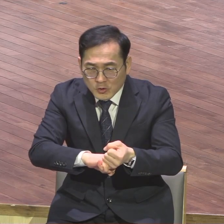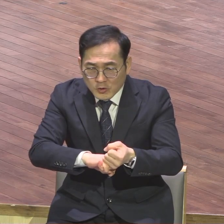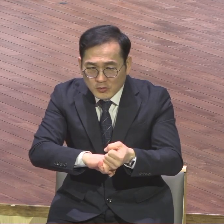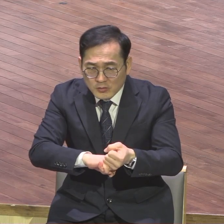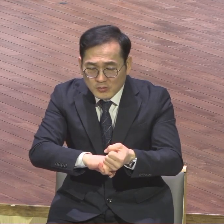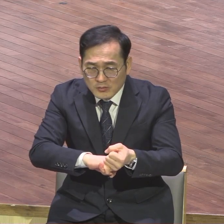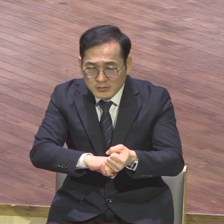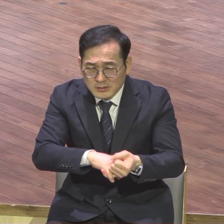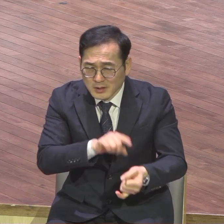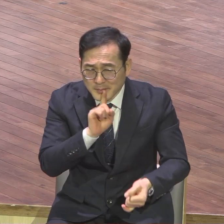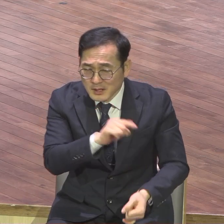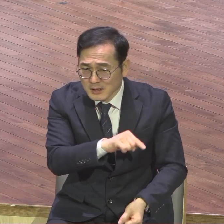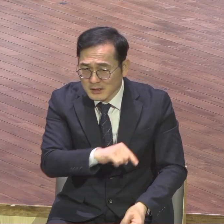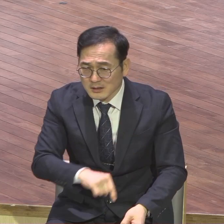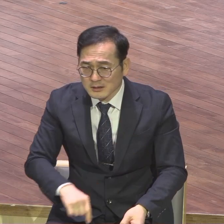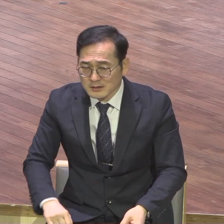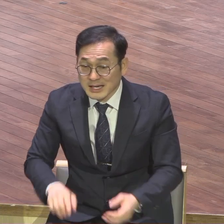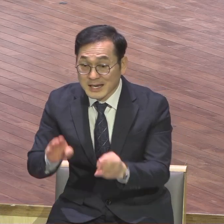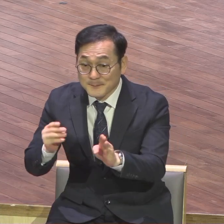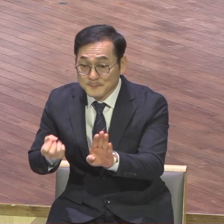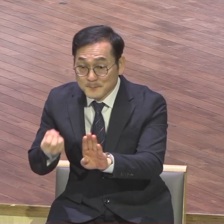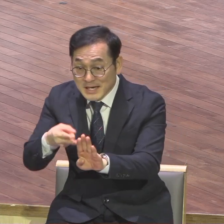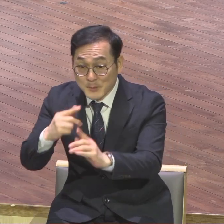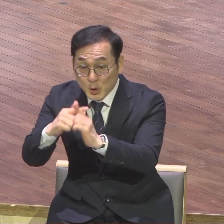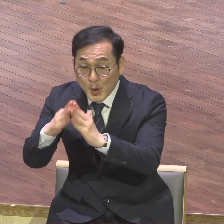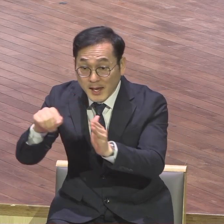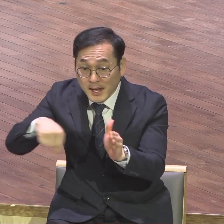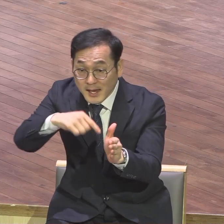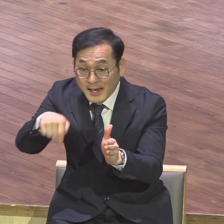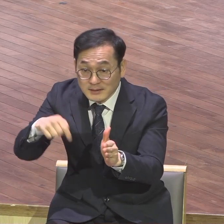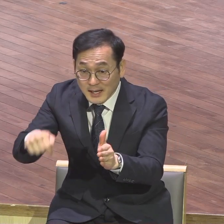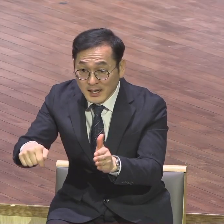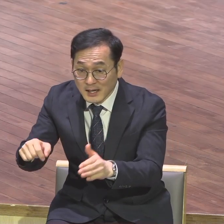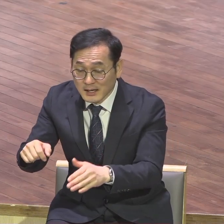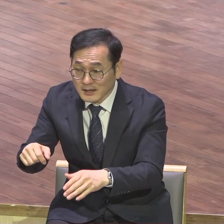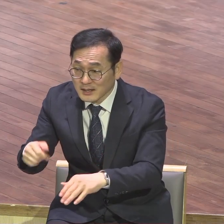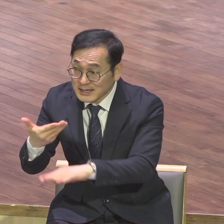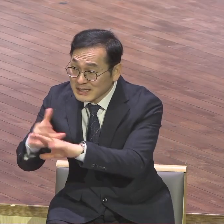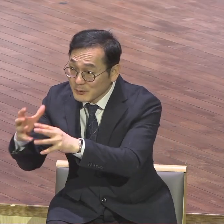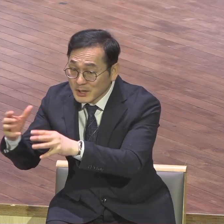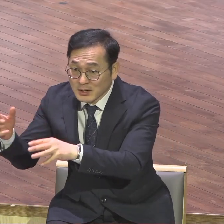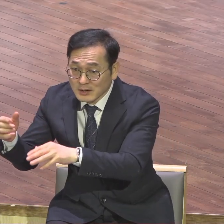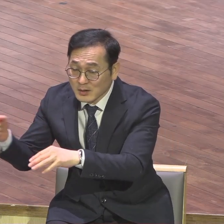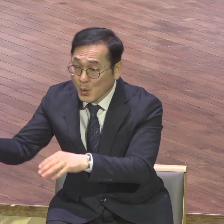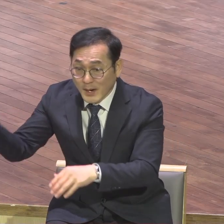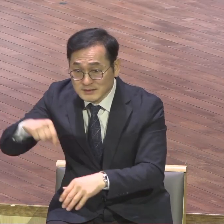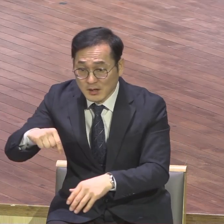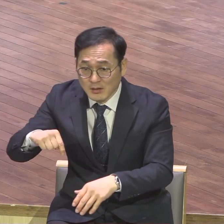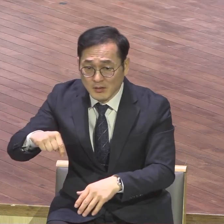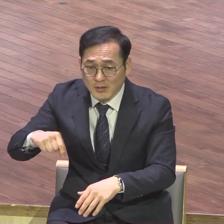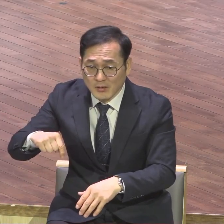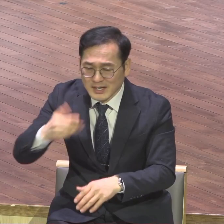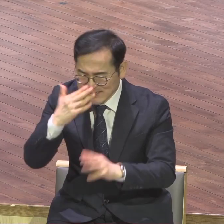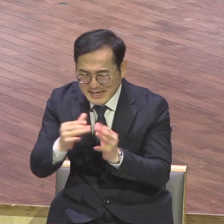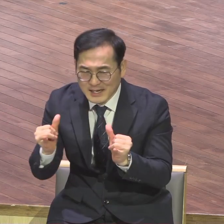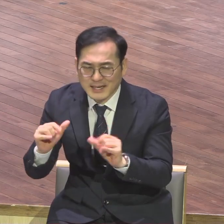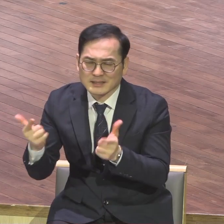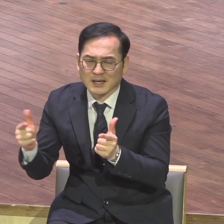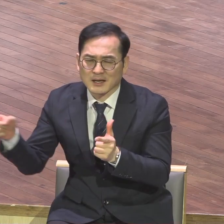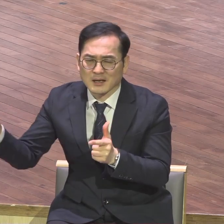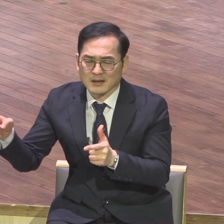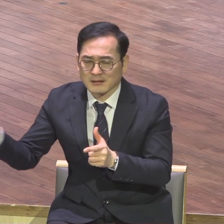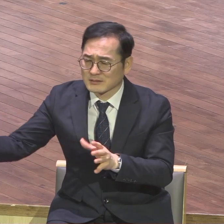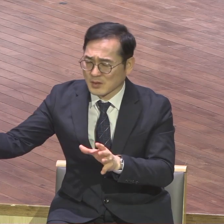출신들이. 이방인 출신들은 할례 없어요. 이거 모세에게